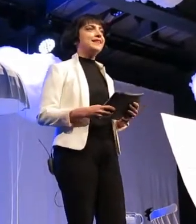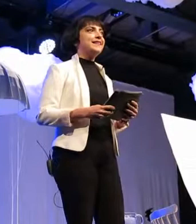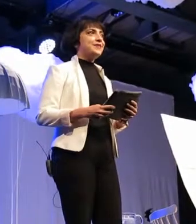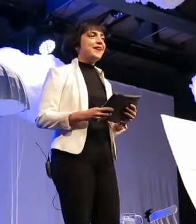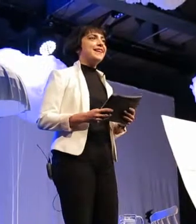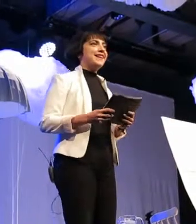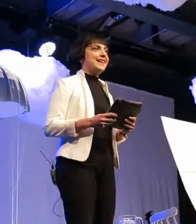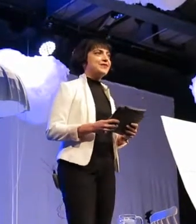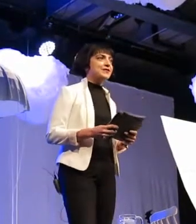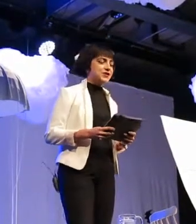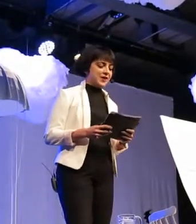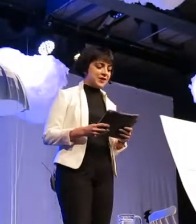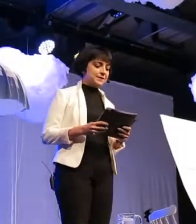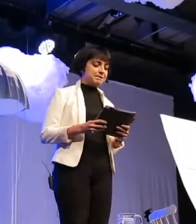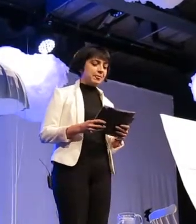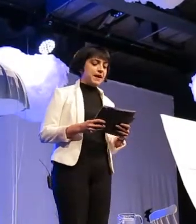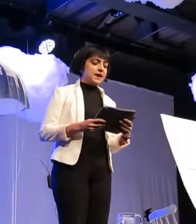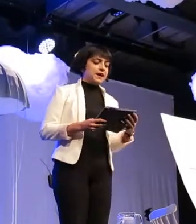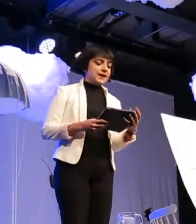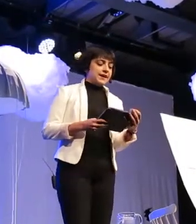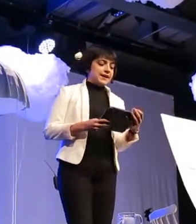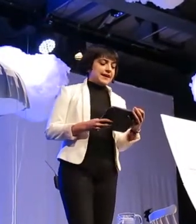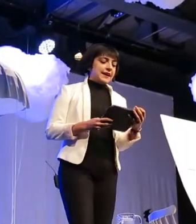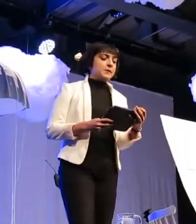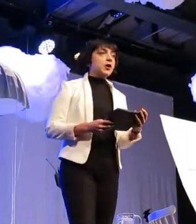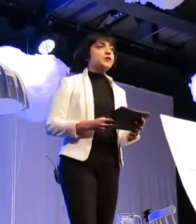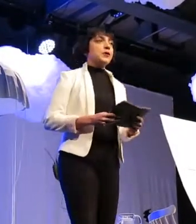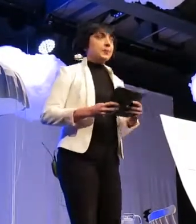men vi får gärna ge ett försök.